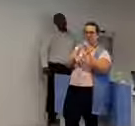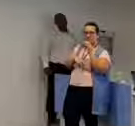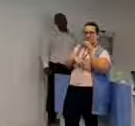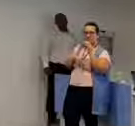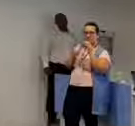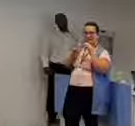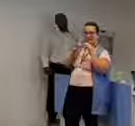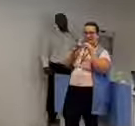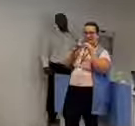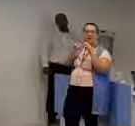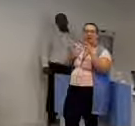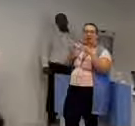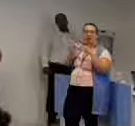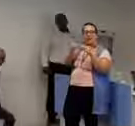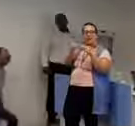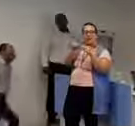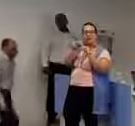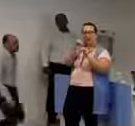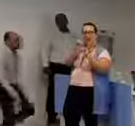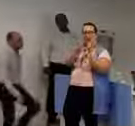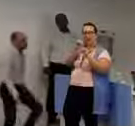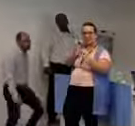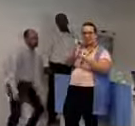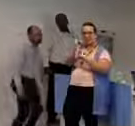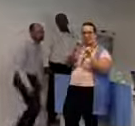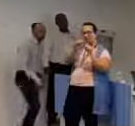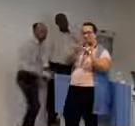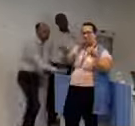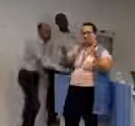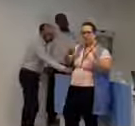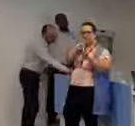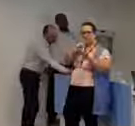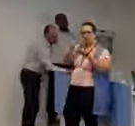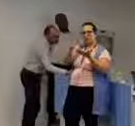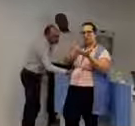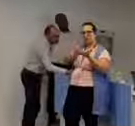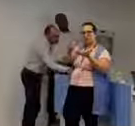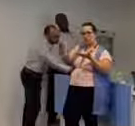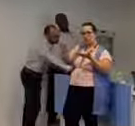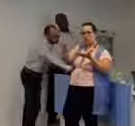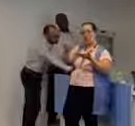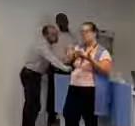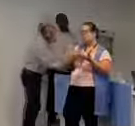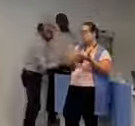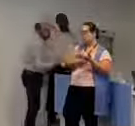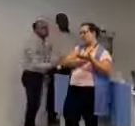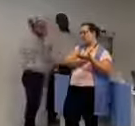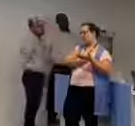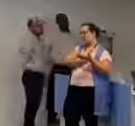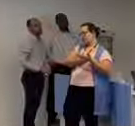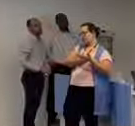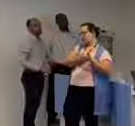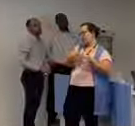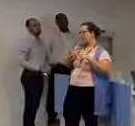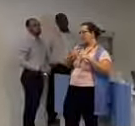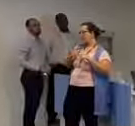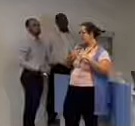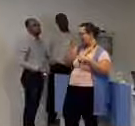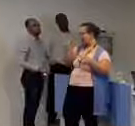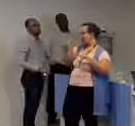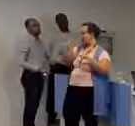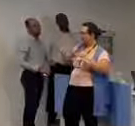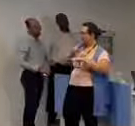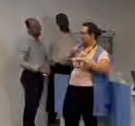Como é que pode isso ser fato no país? Ainda se vender mais máquinas manuais do